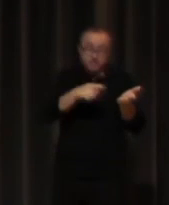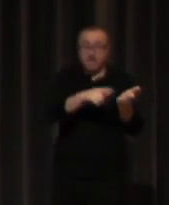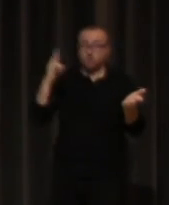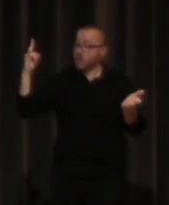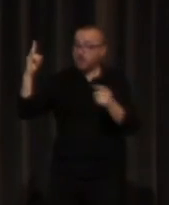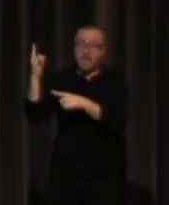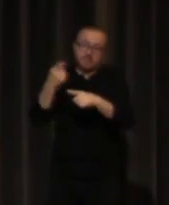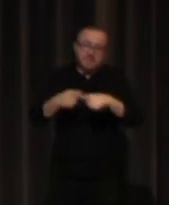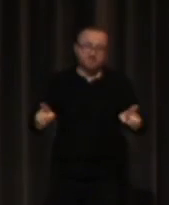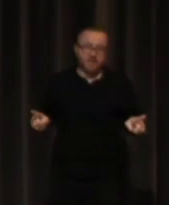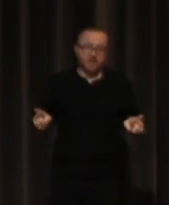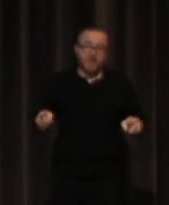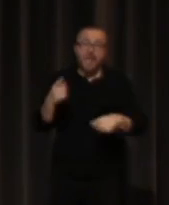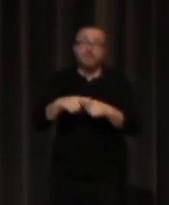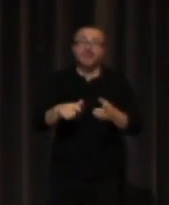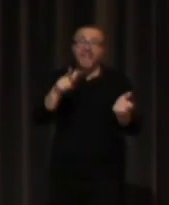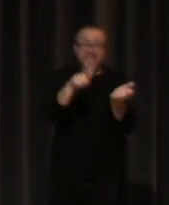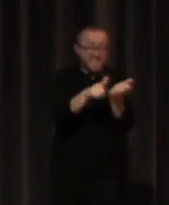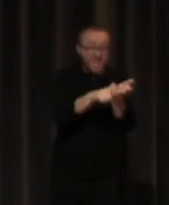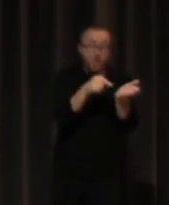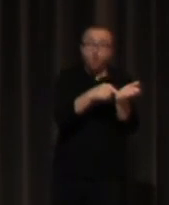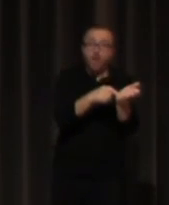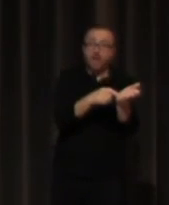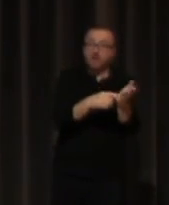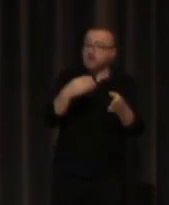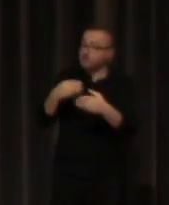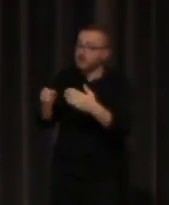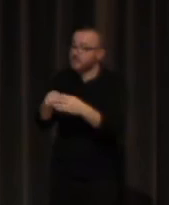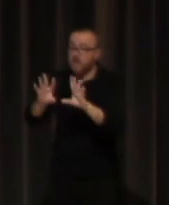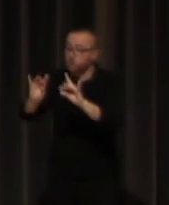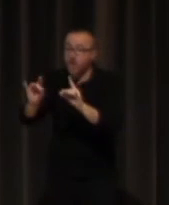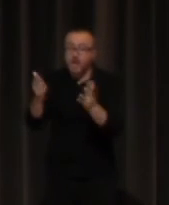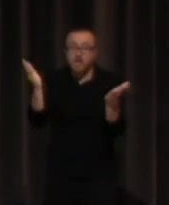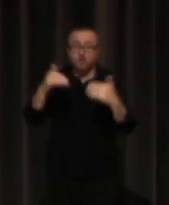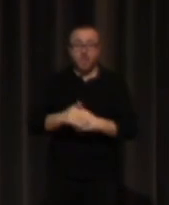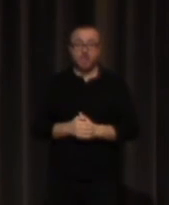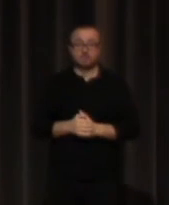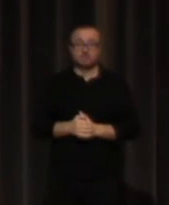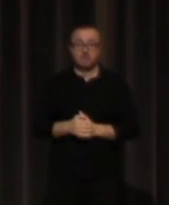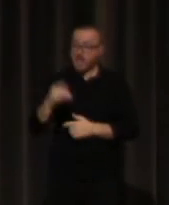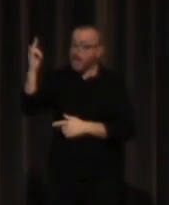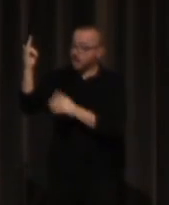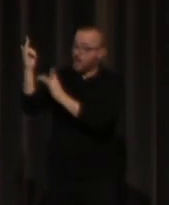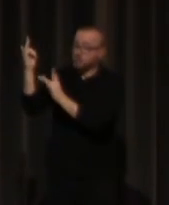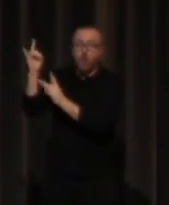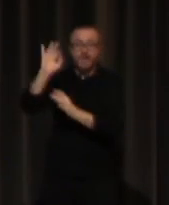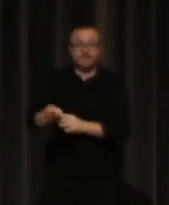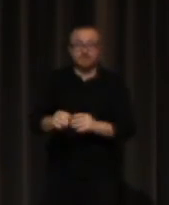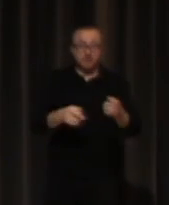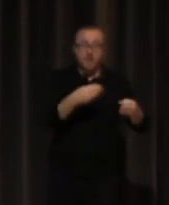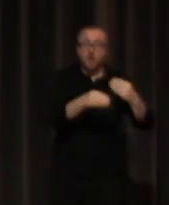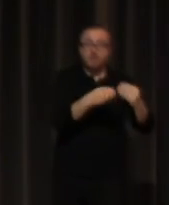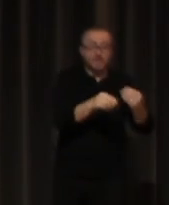existeix, sinó pertany a una consciència. Tenim preservats, efectivament, documents fantàsticament